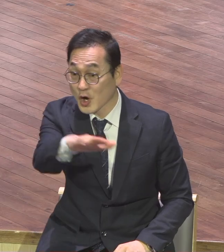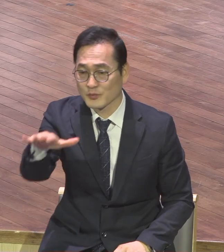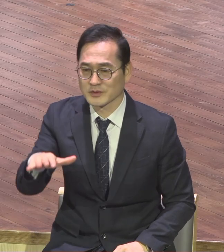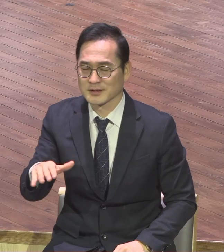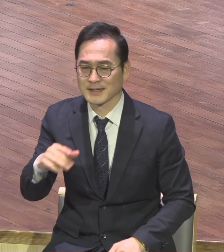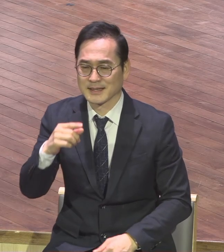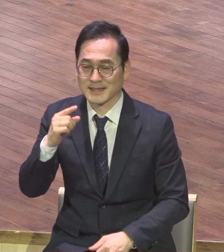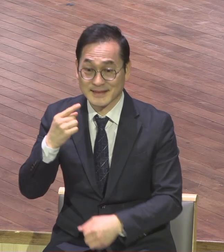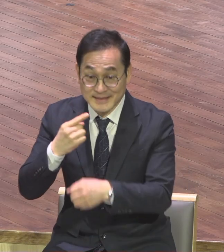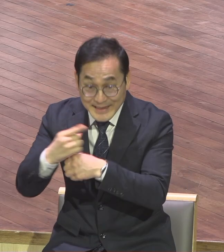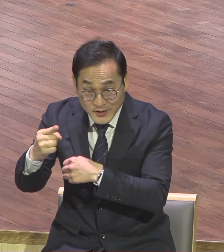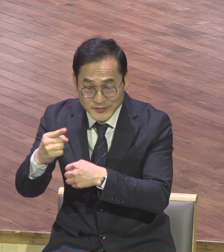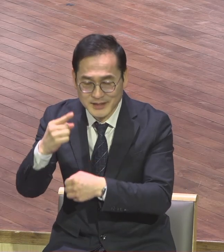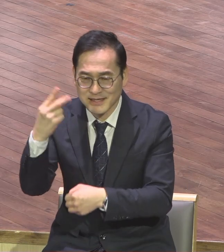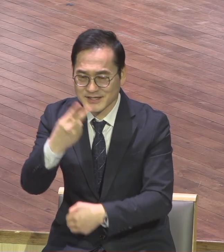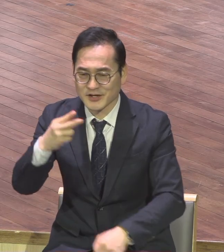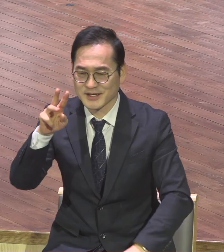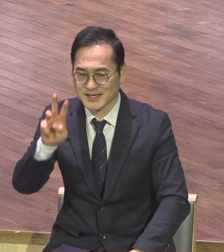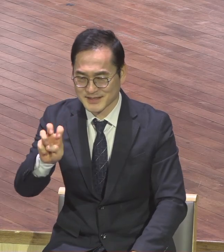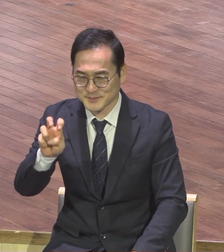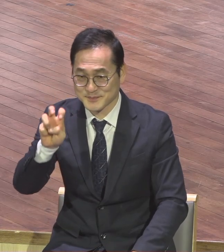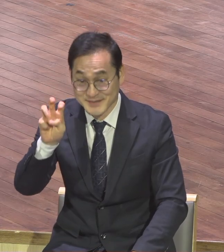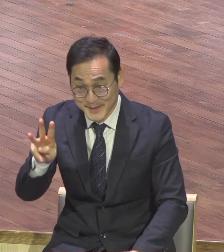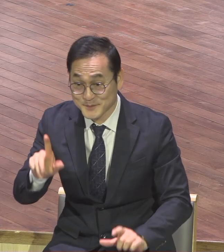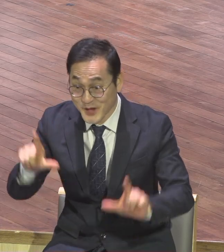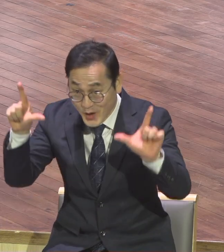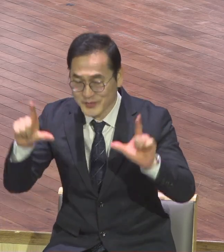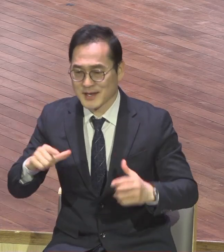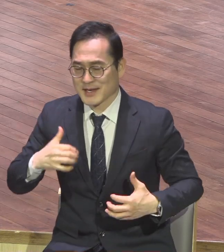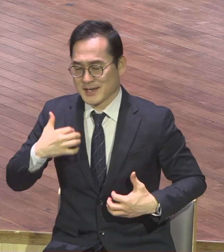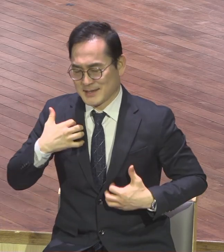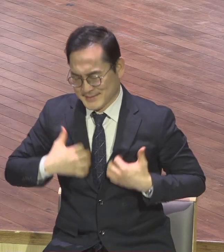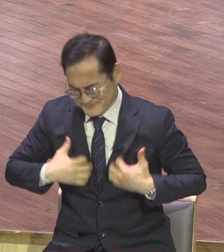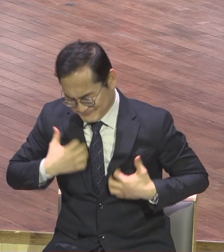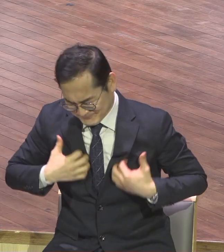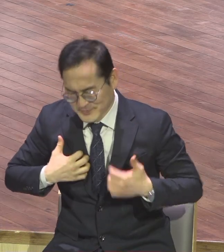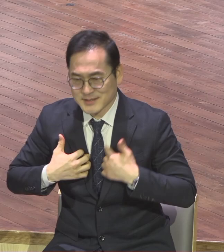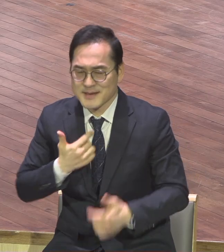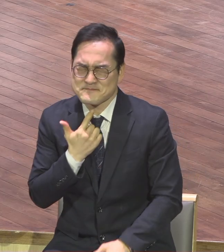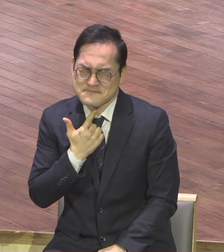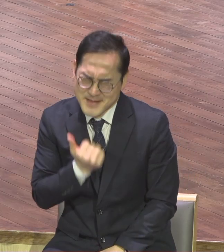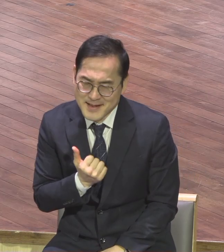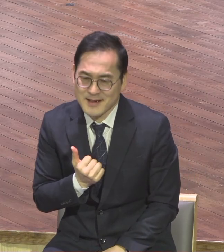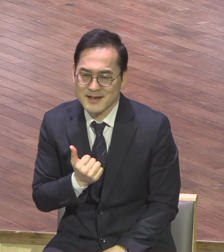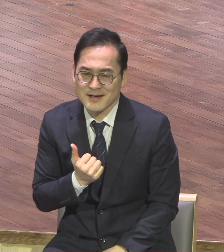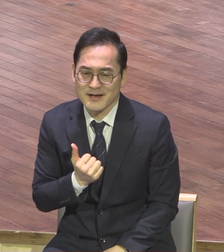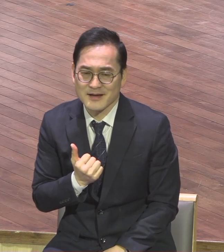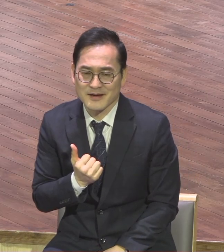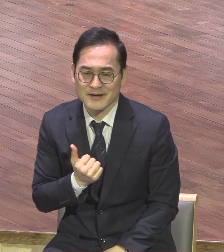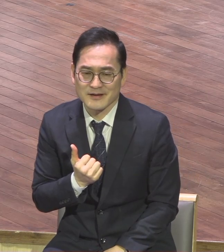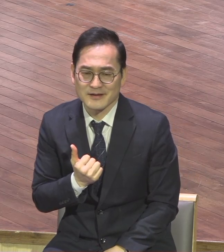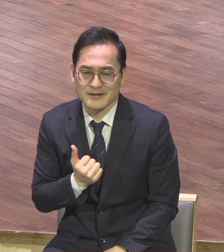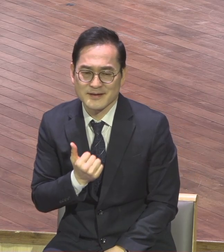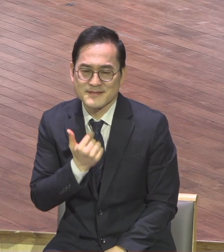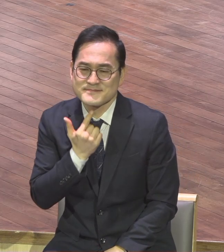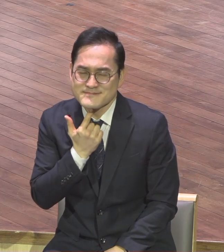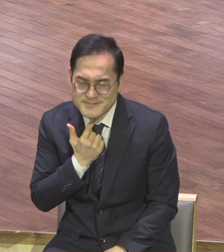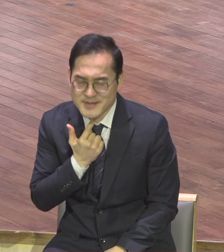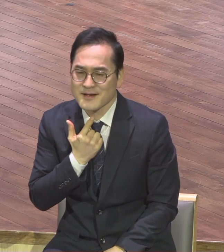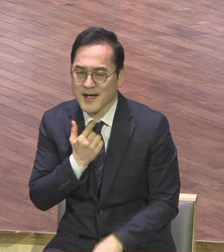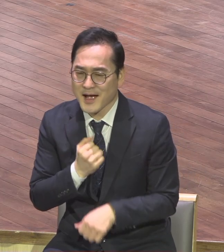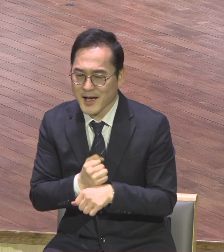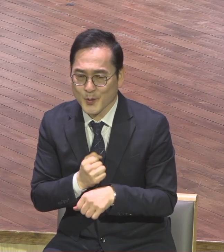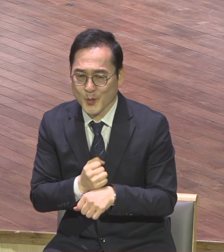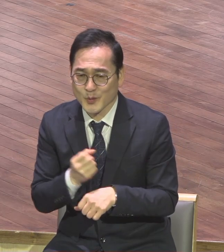기뻐하고 기뻐하는 이 삶의 축복을 내가 실제적으로 맛보고 하나님께서 나에게 주신 이